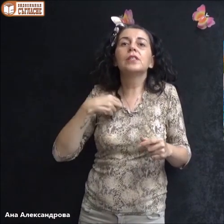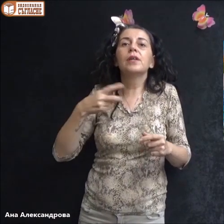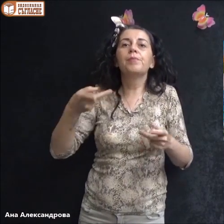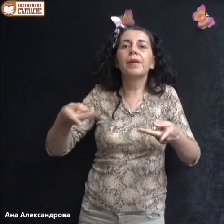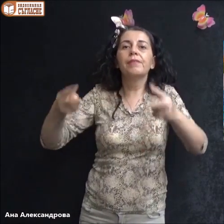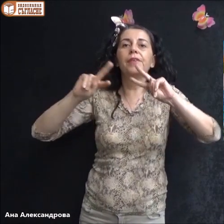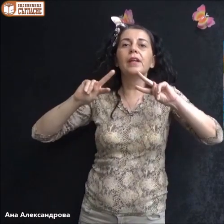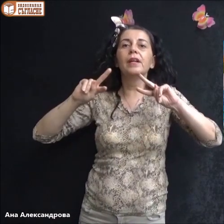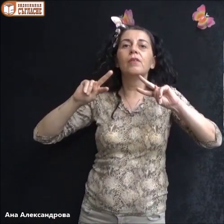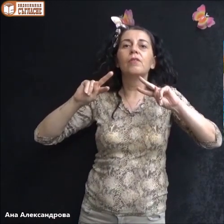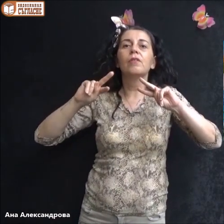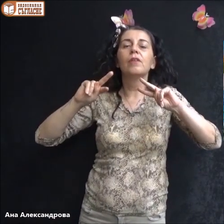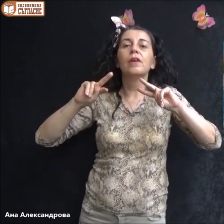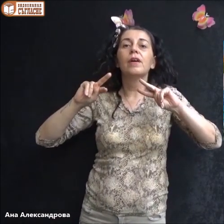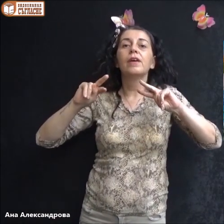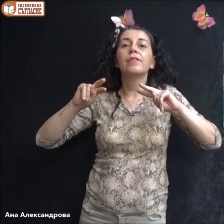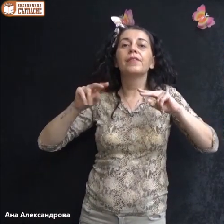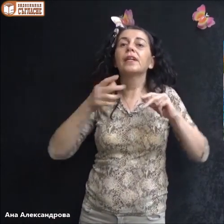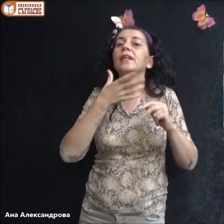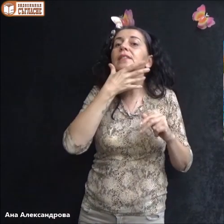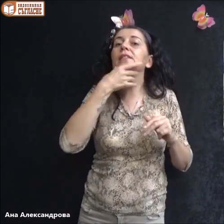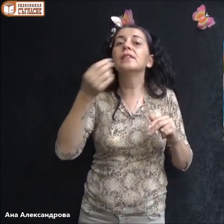е превърнал в красив